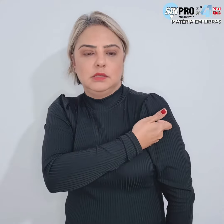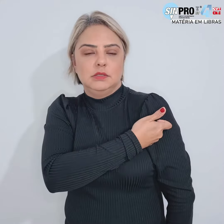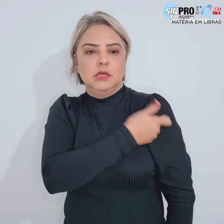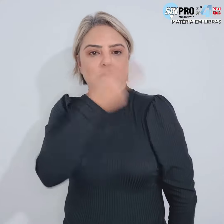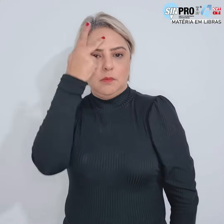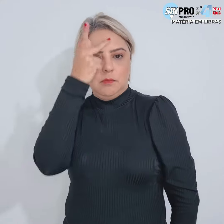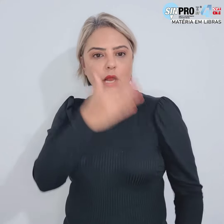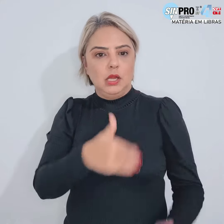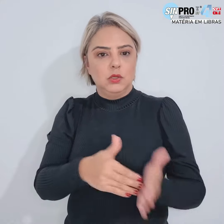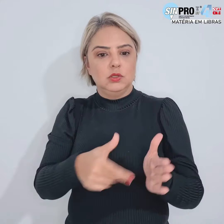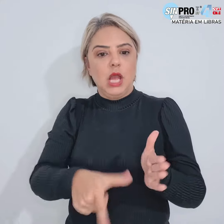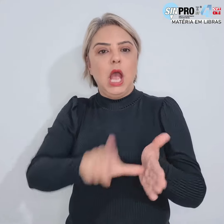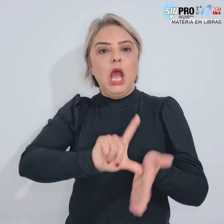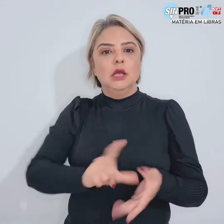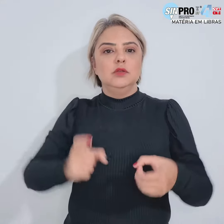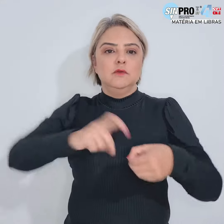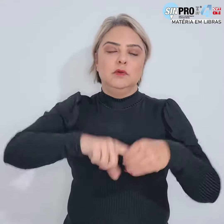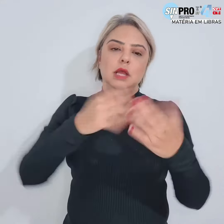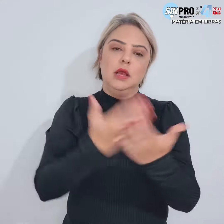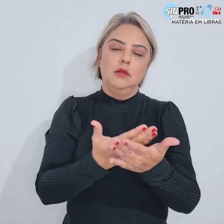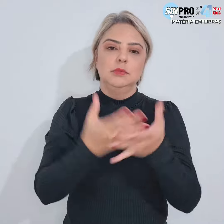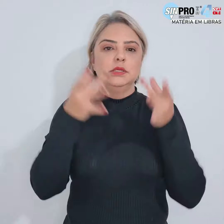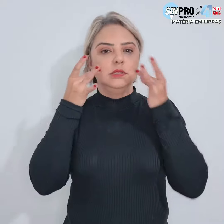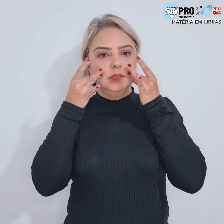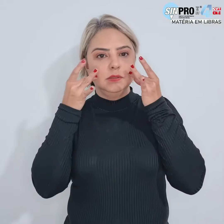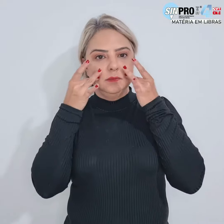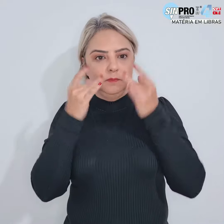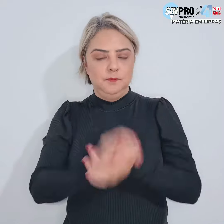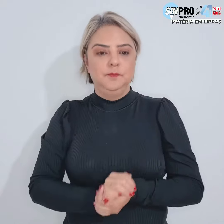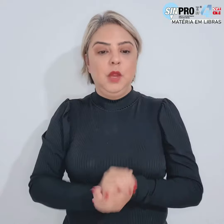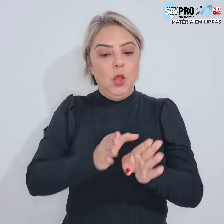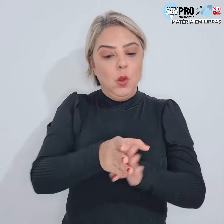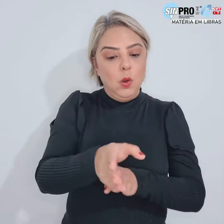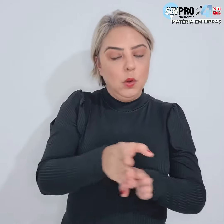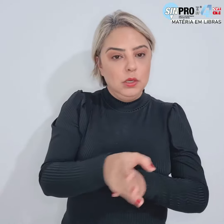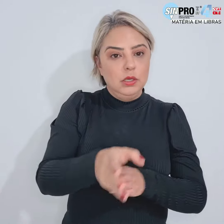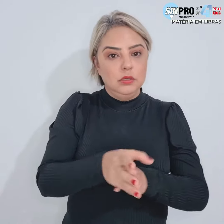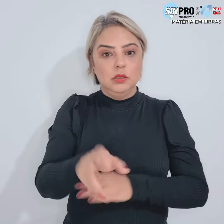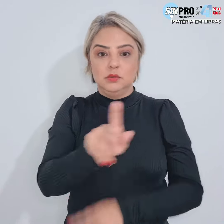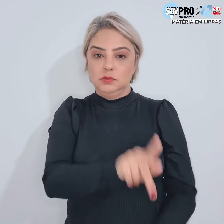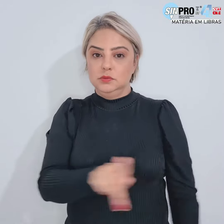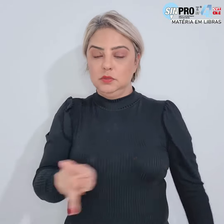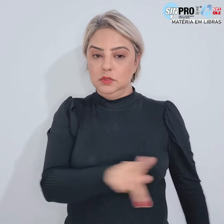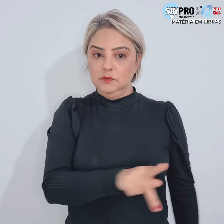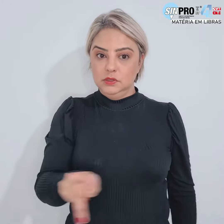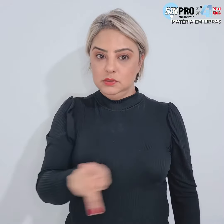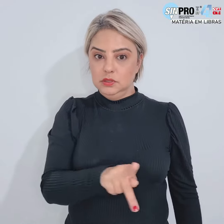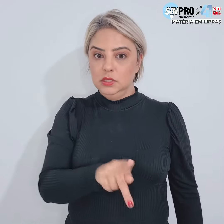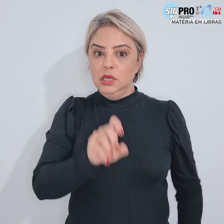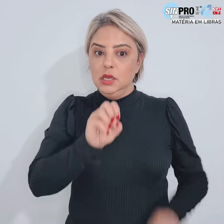para todos antes do retorno presencial. Orientamos aos professores e